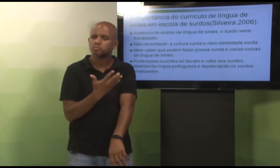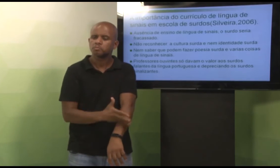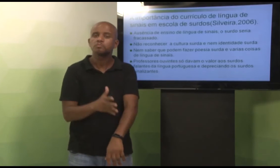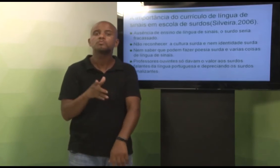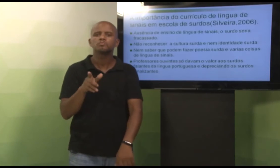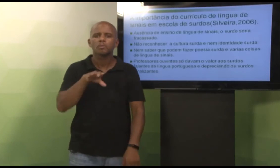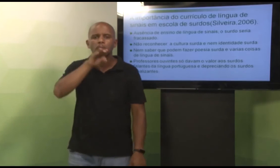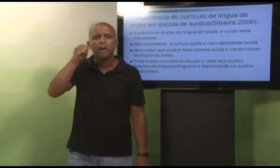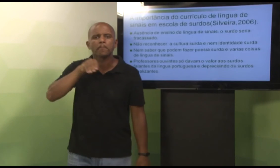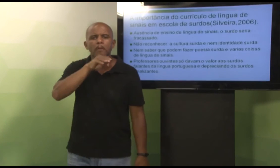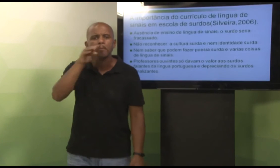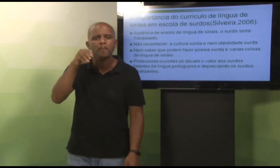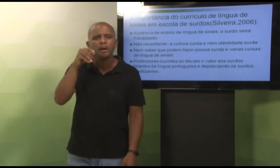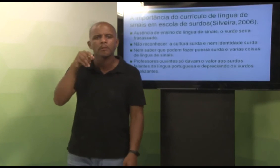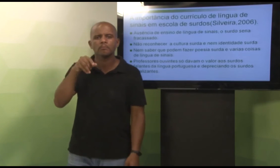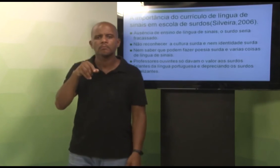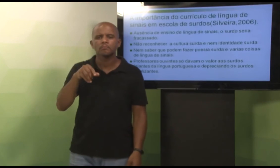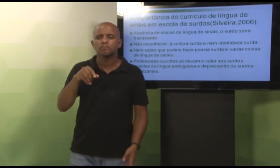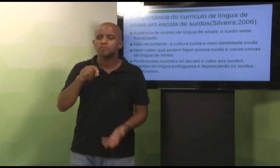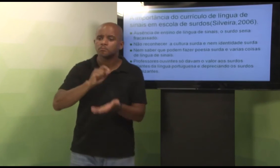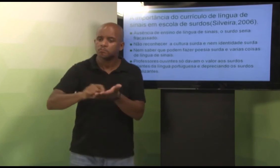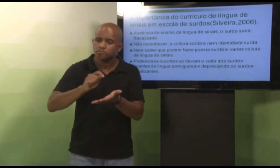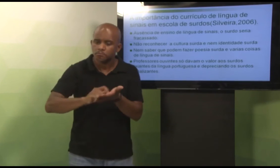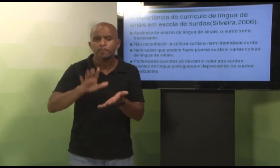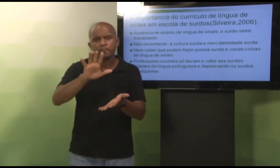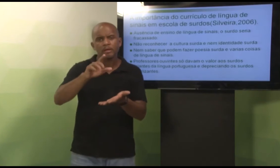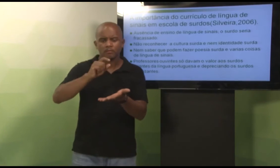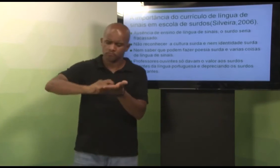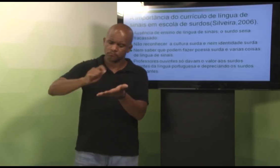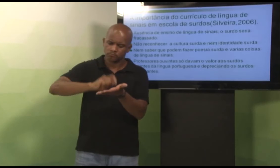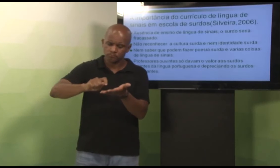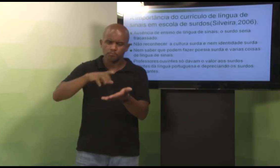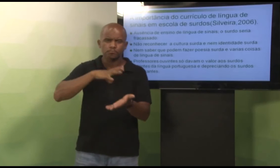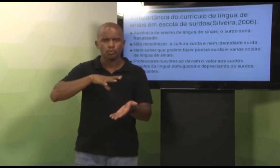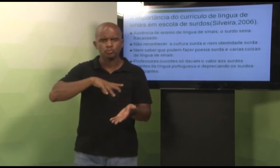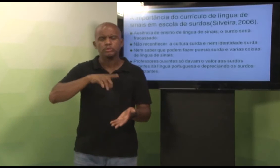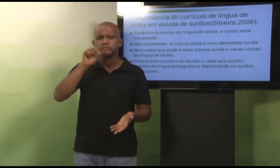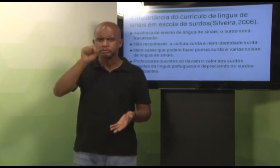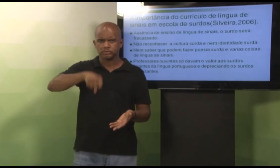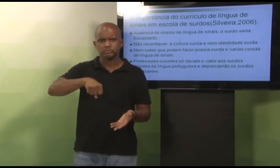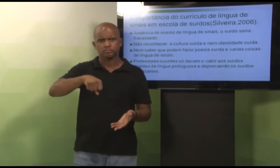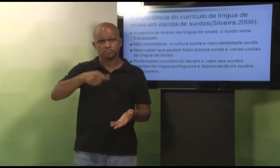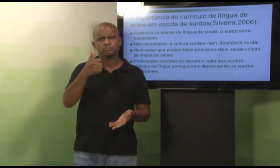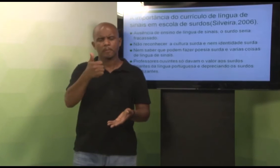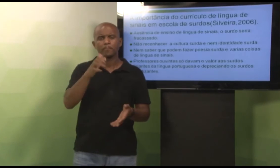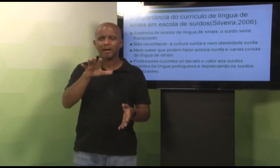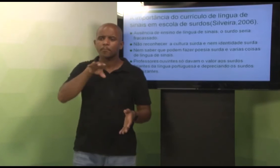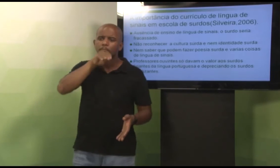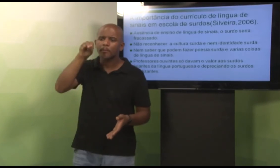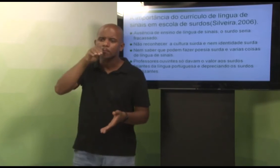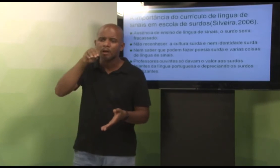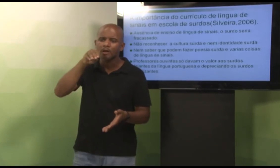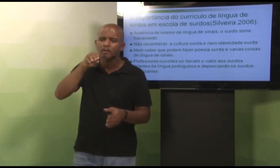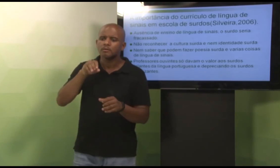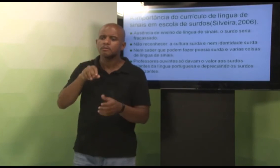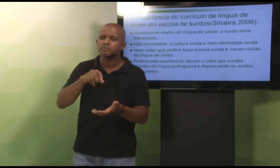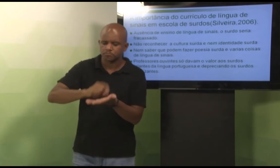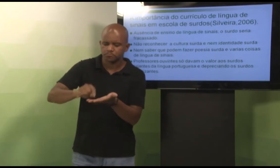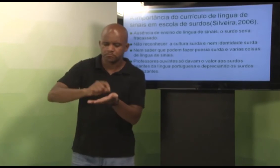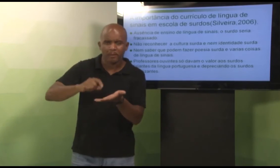havia imposição. O surdo ele tinha que treinar a oralização. Tá certo, ele tem que escrever